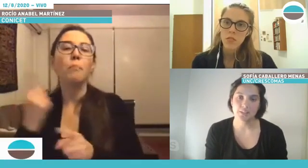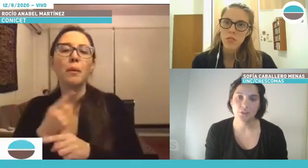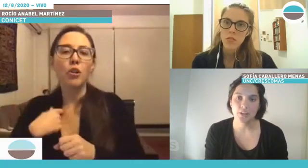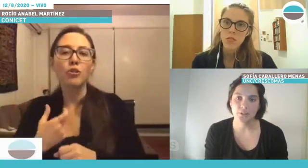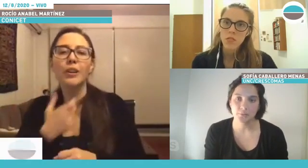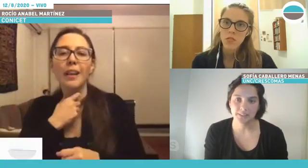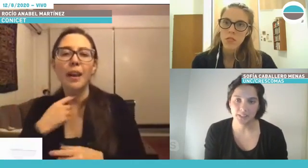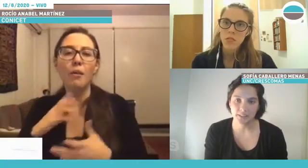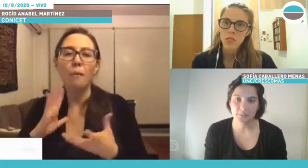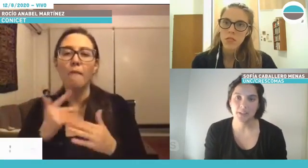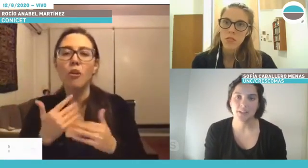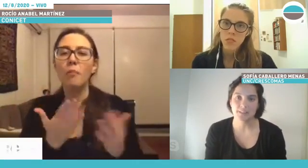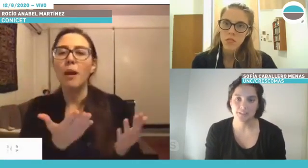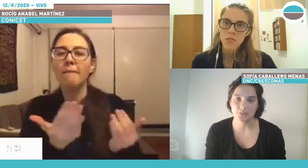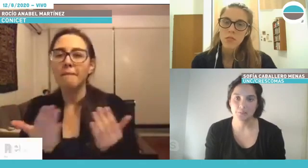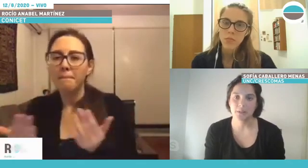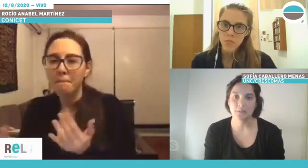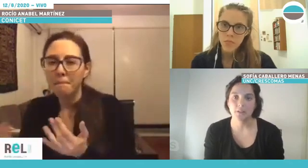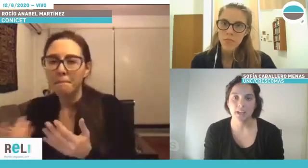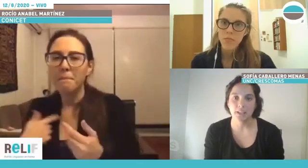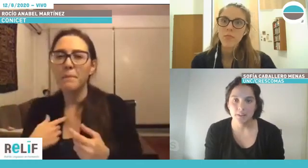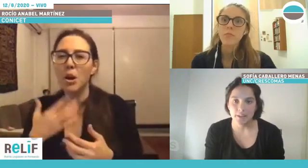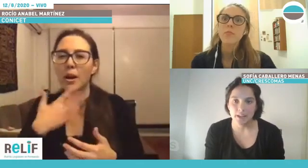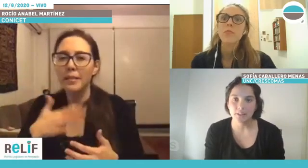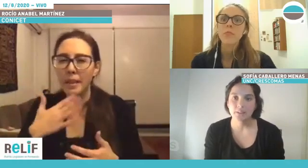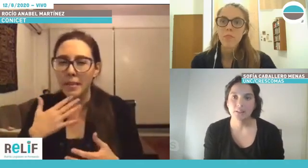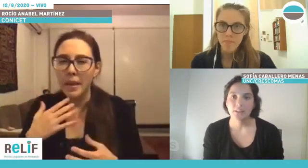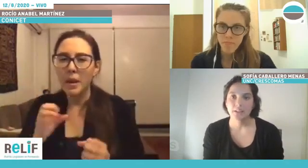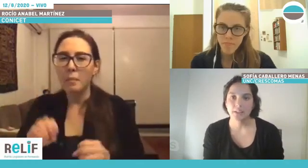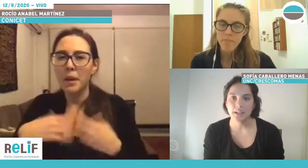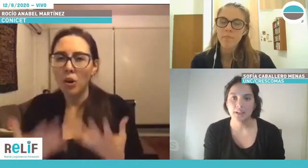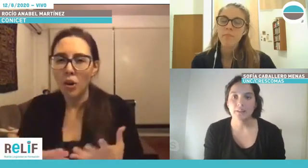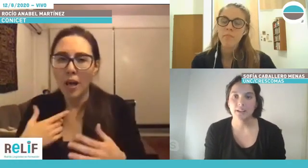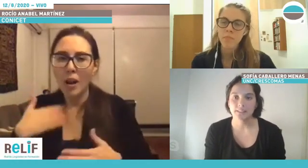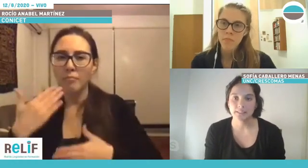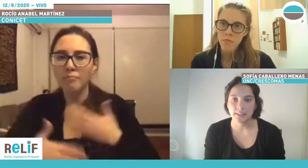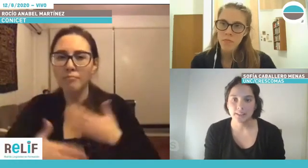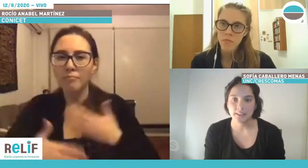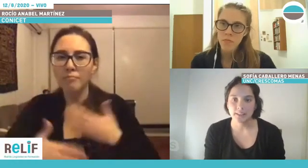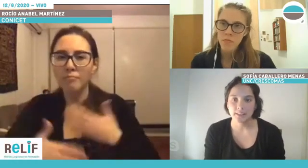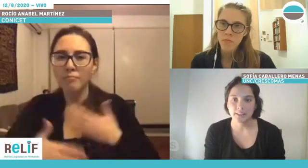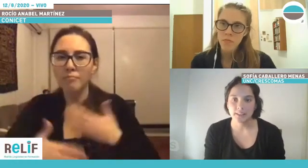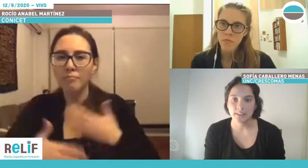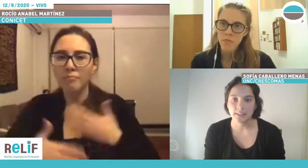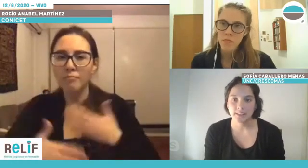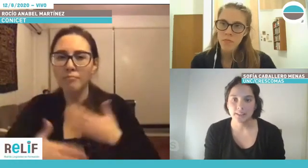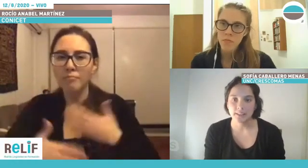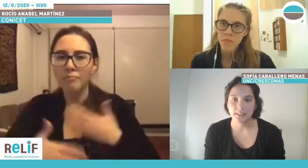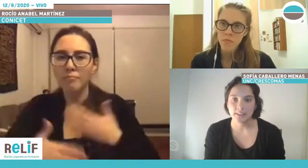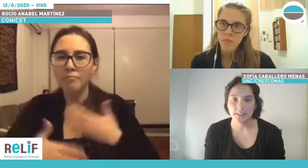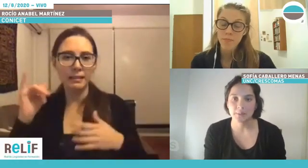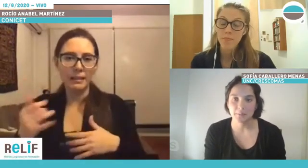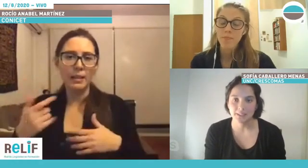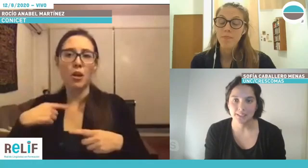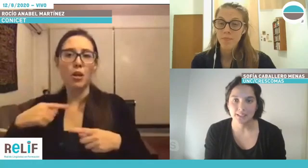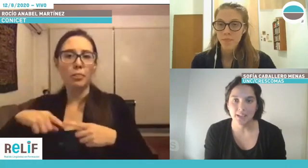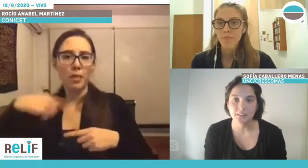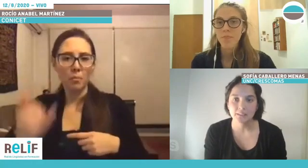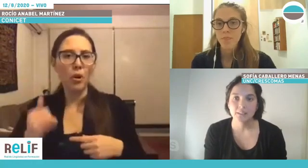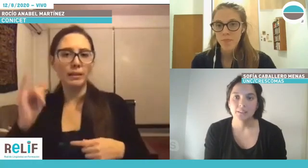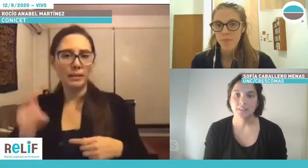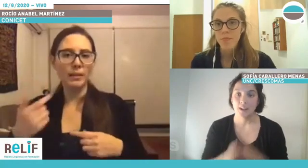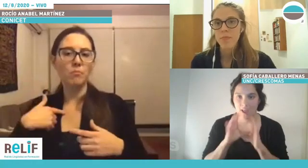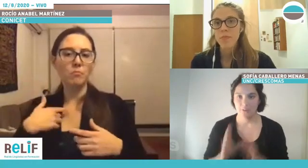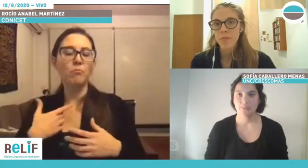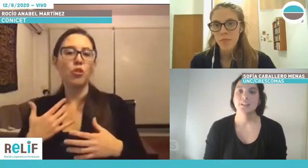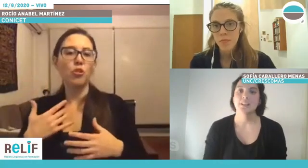Es decir, 2 años más tarde. Es decir, yo primero quería ver, relevar, entender, mejorar, Claro. perfeccionar,